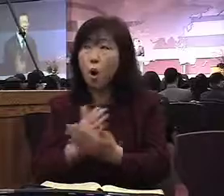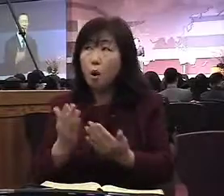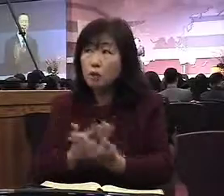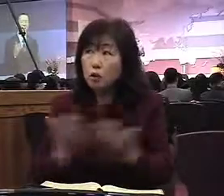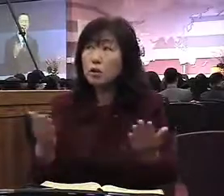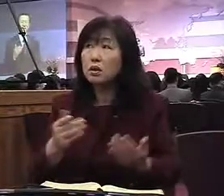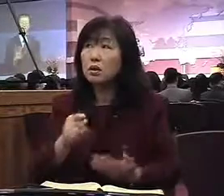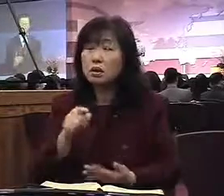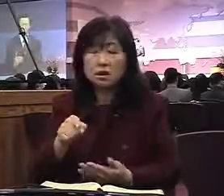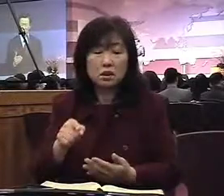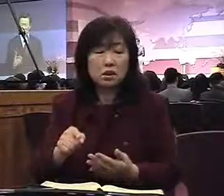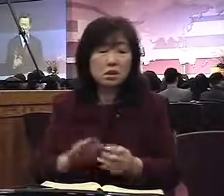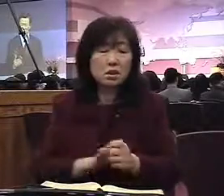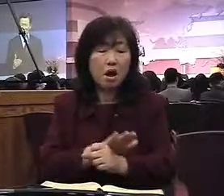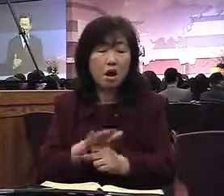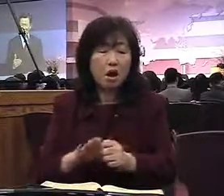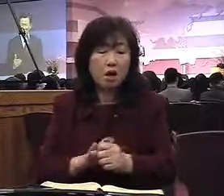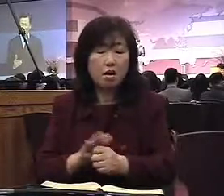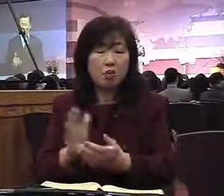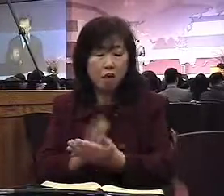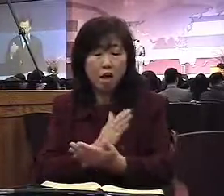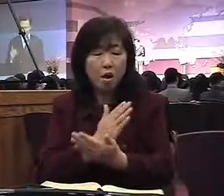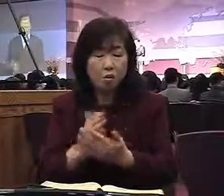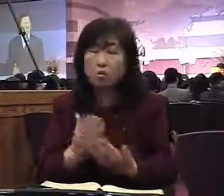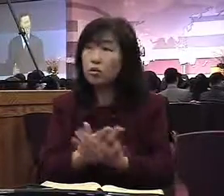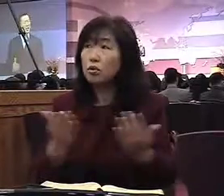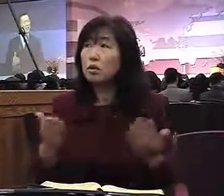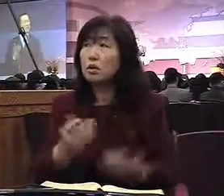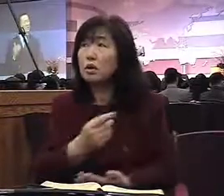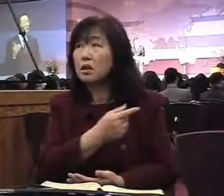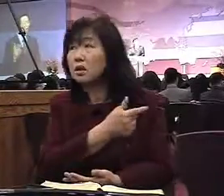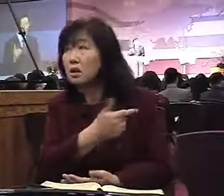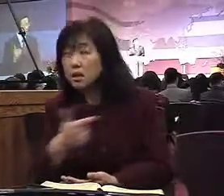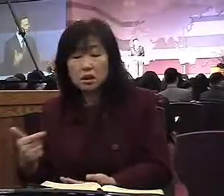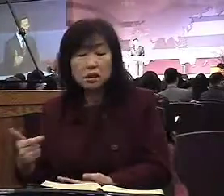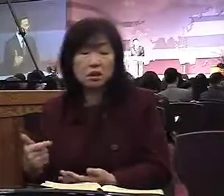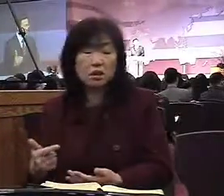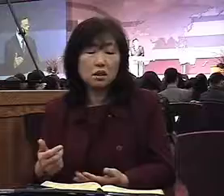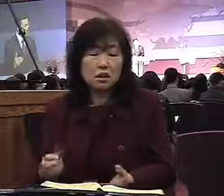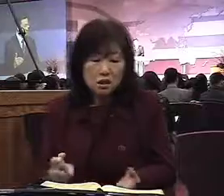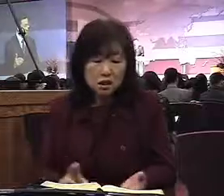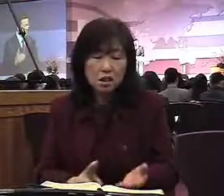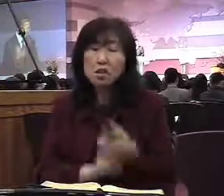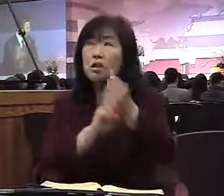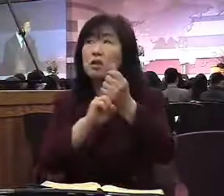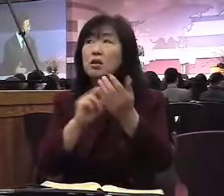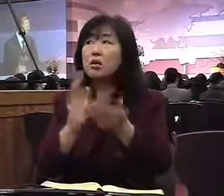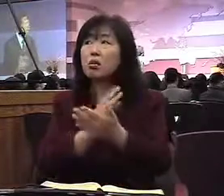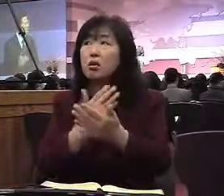큰 사랑을 베푸시니 큰 기적을 베푸시니 큰